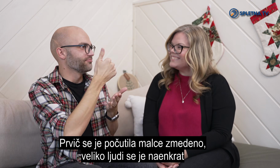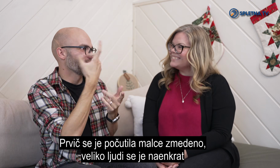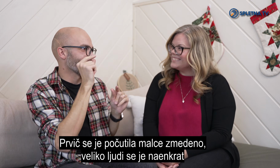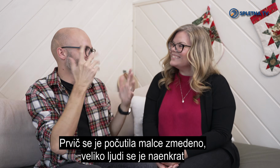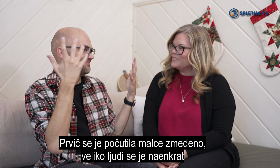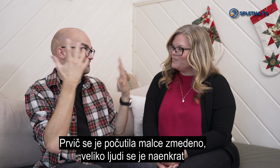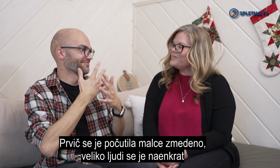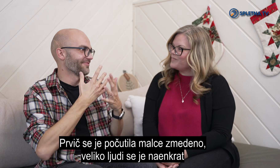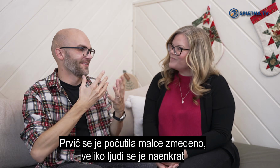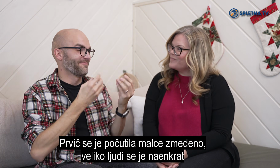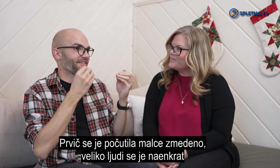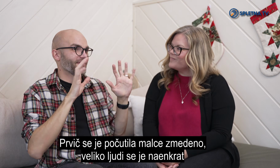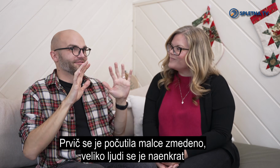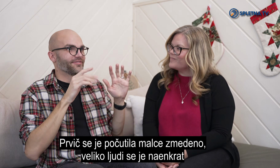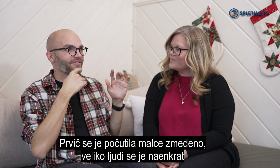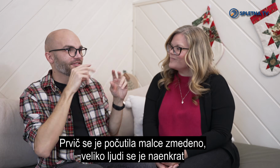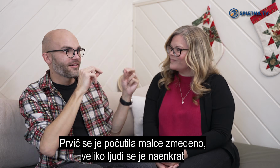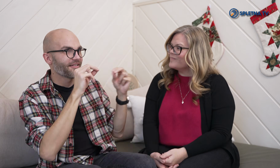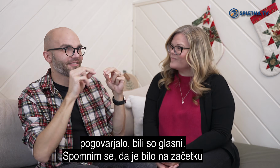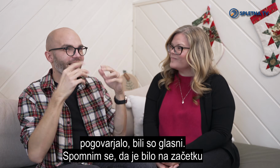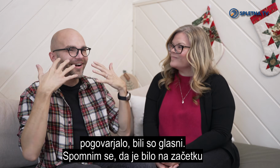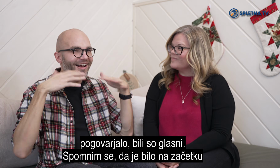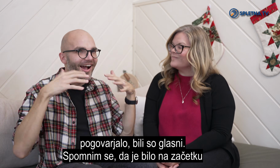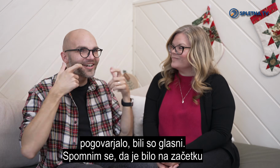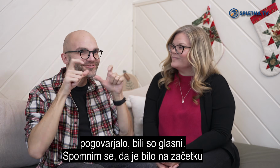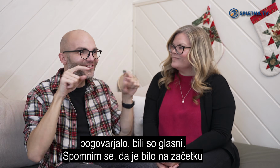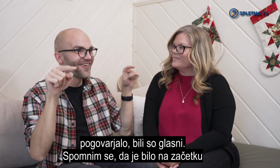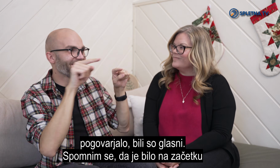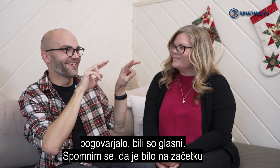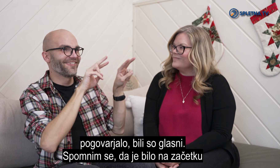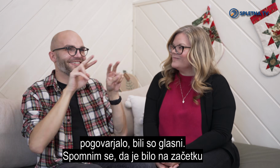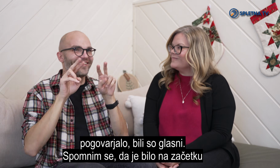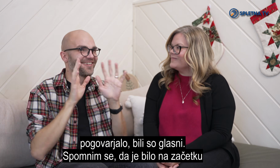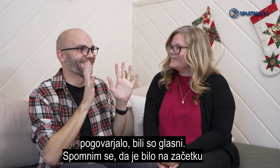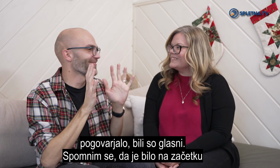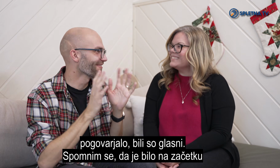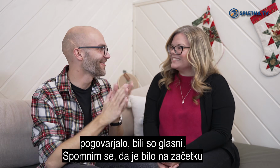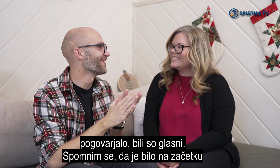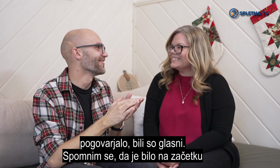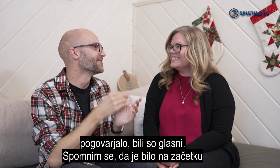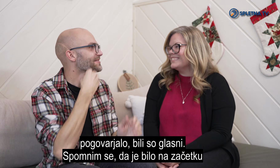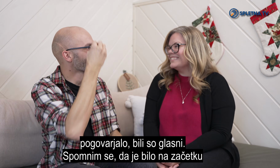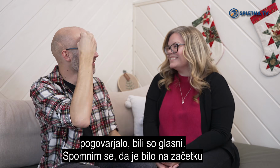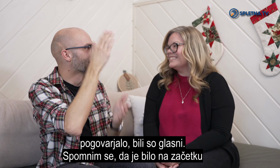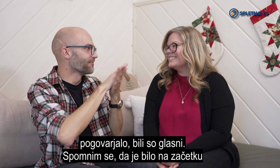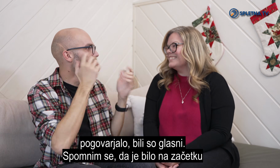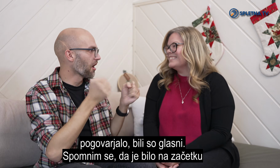Prvič se je počutila malce zmedeno. Veliko ljudi se je naenkrat pogovarjalo, bili so glasni. Spomnim se, da je bilo na začetku